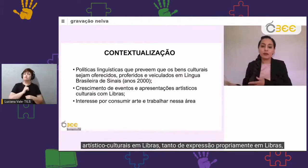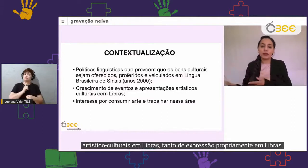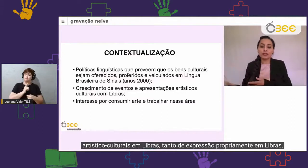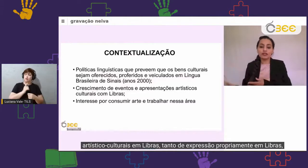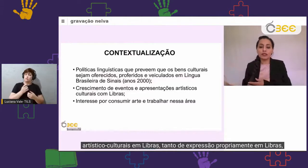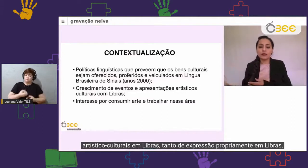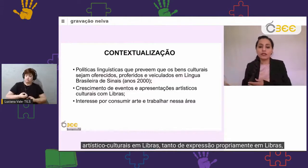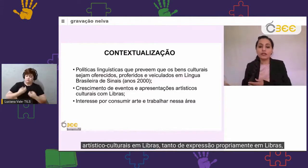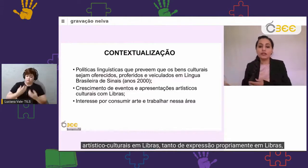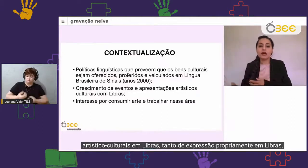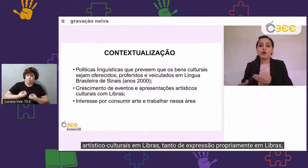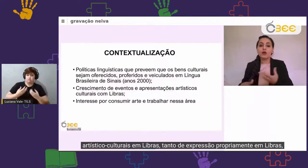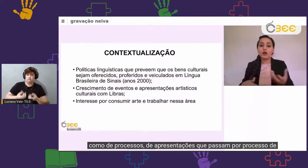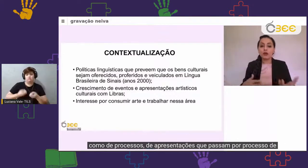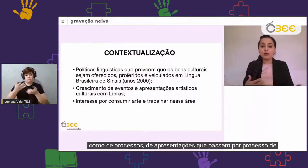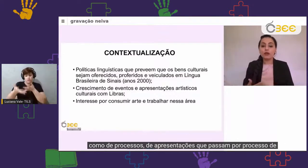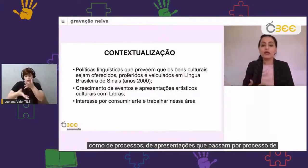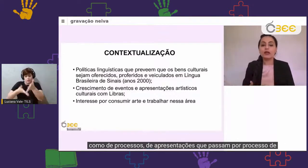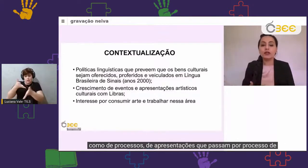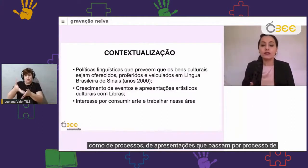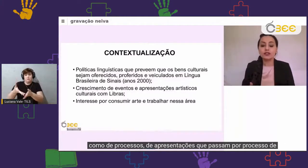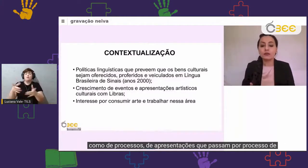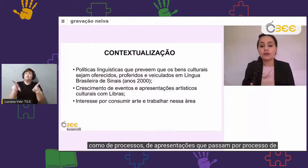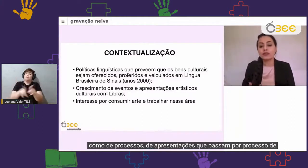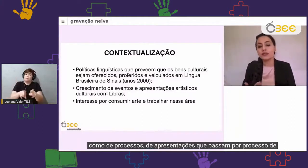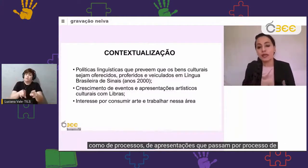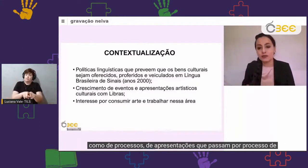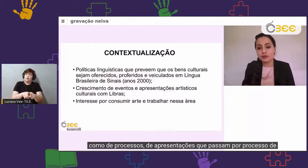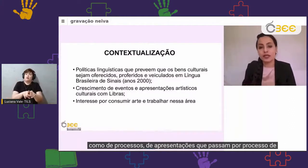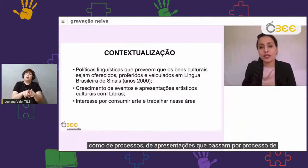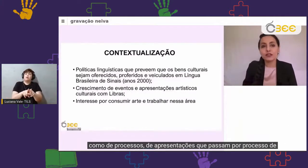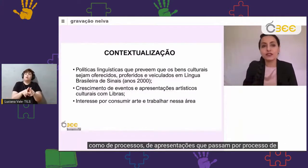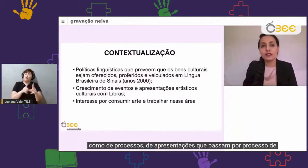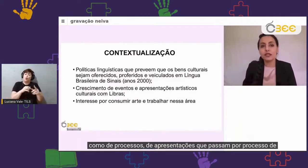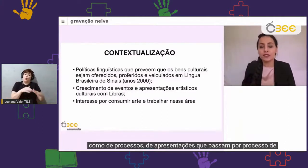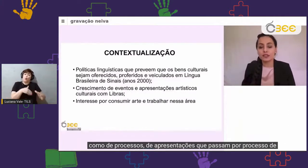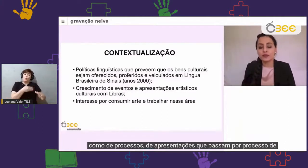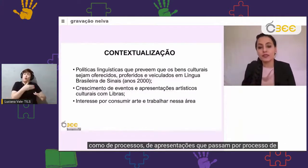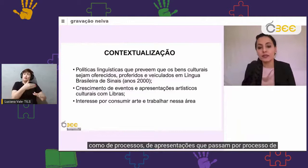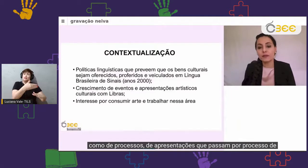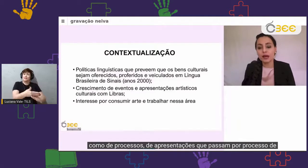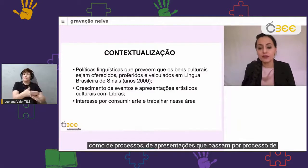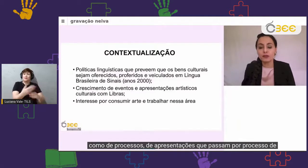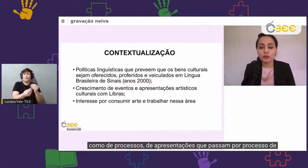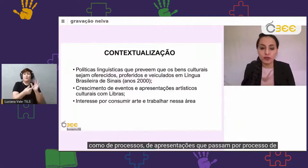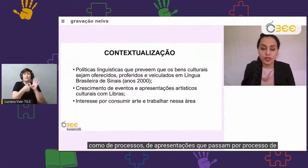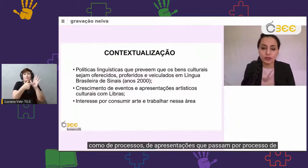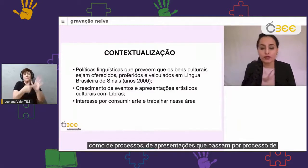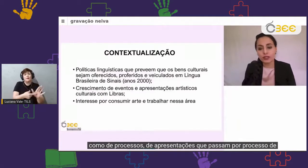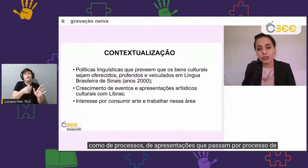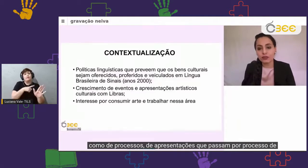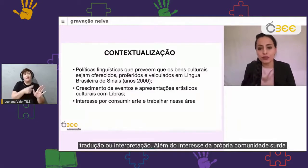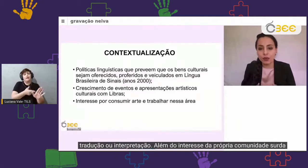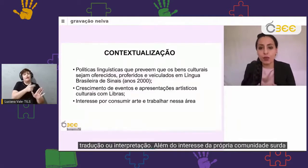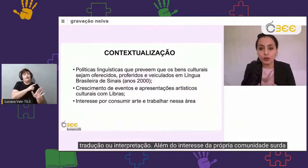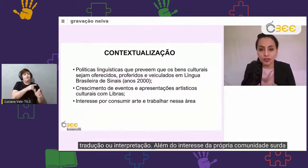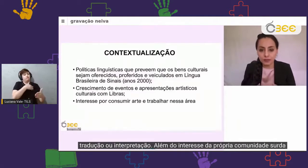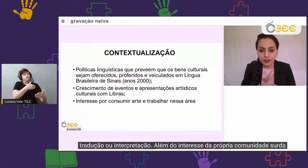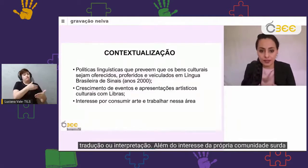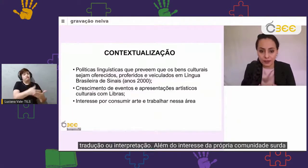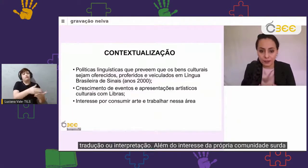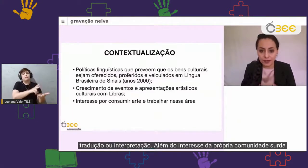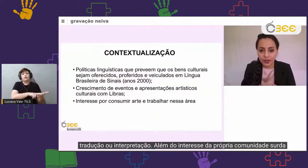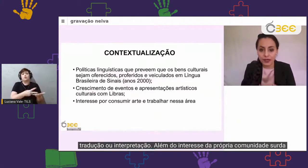expressão propriamente em Libras, como de processos, né, de apresentações que passam por processos de tradução